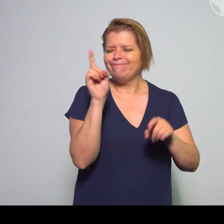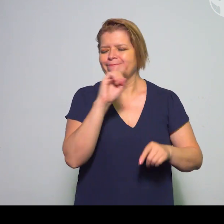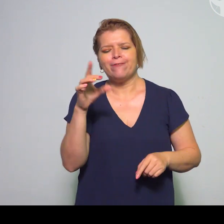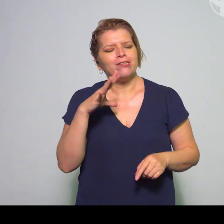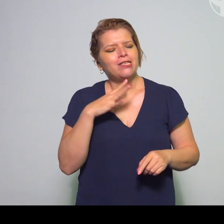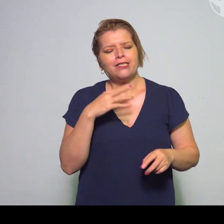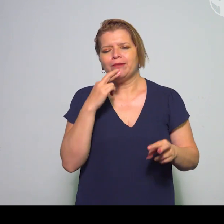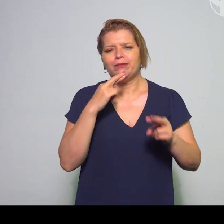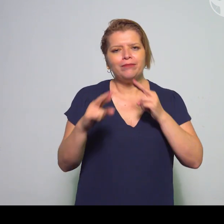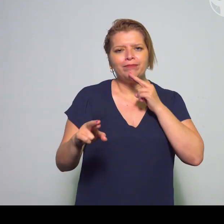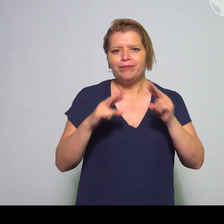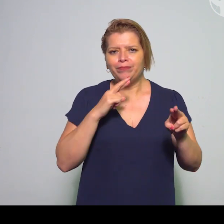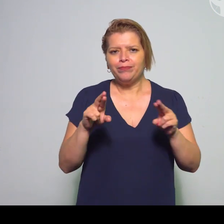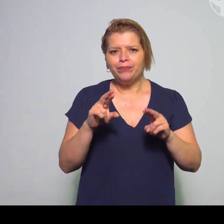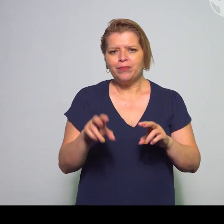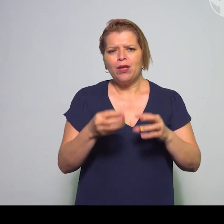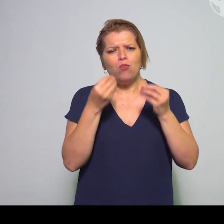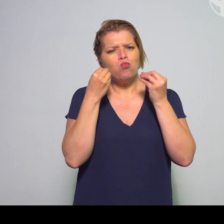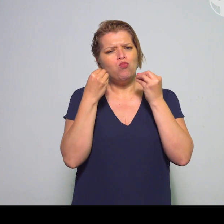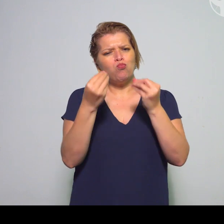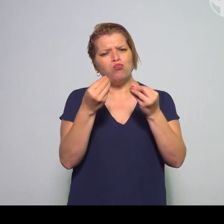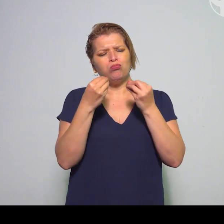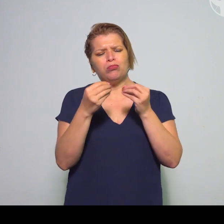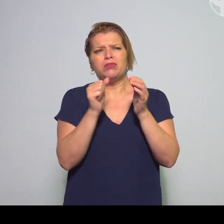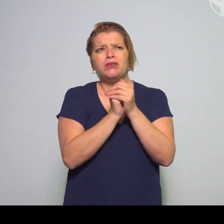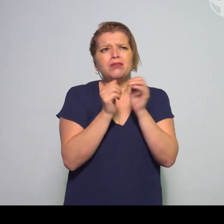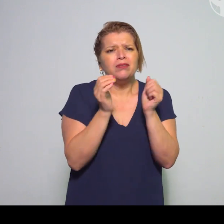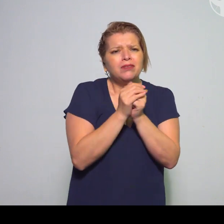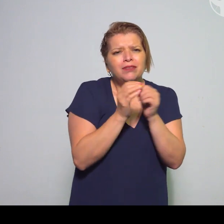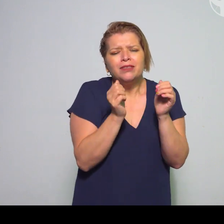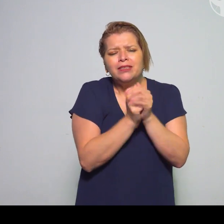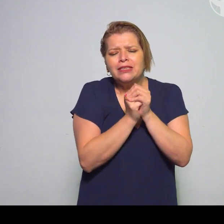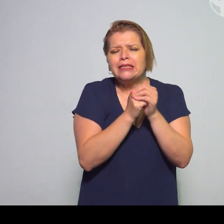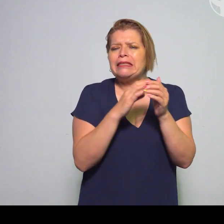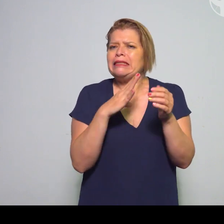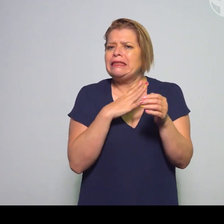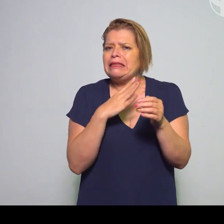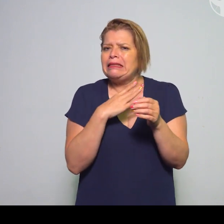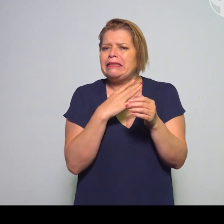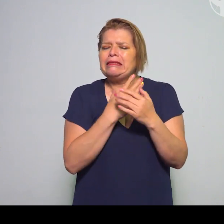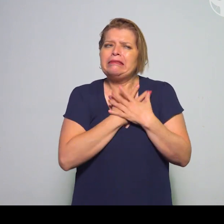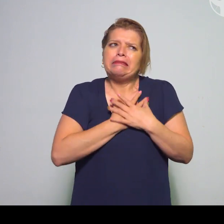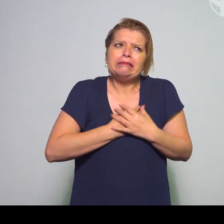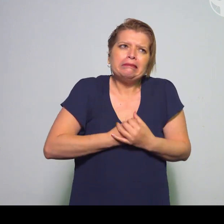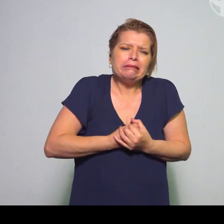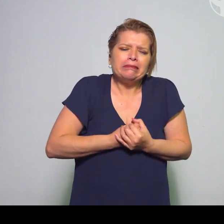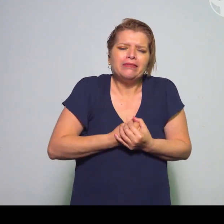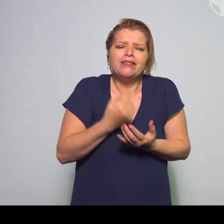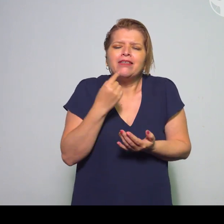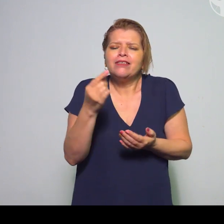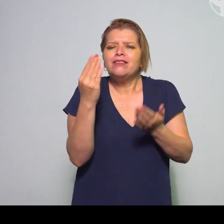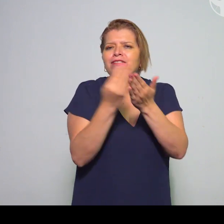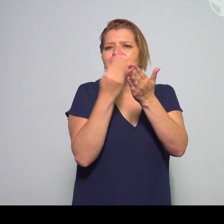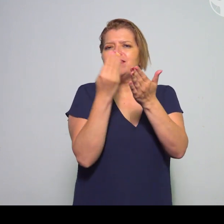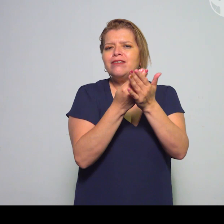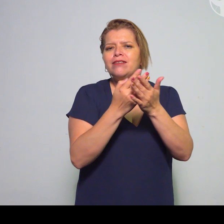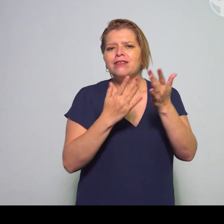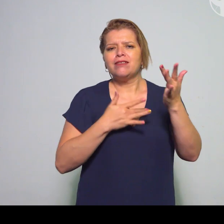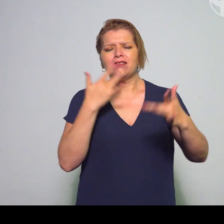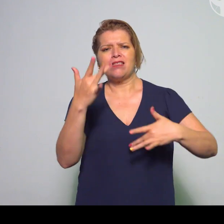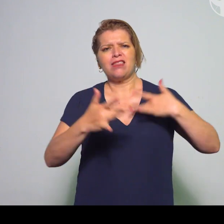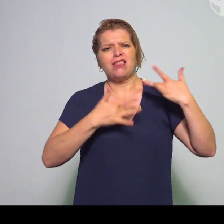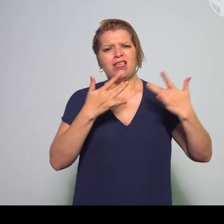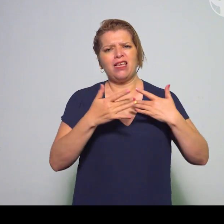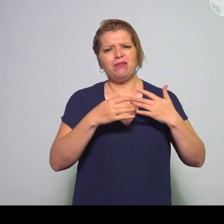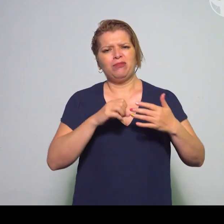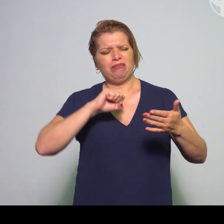no teníamos solución. Eran tantas las aflicciones que sufrimos que, como dice la palabra, nos